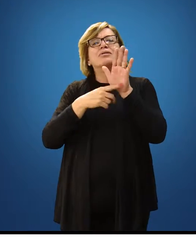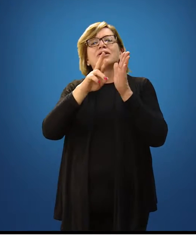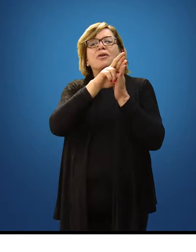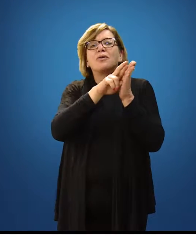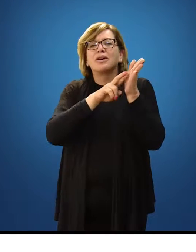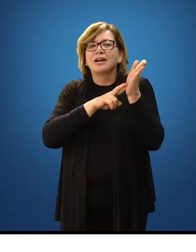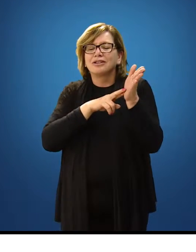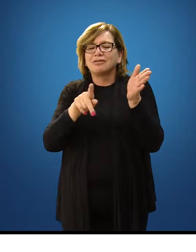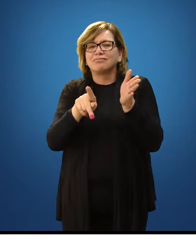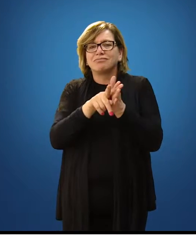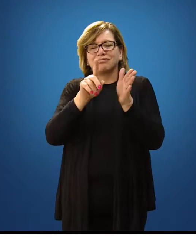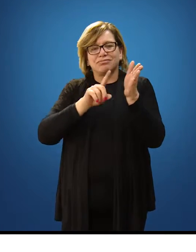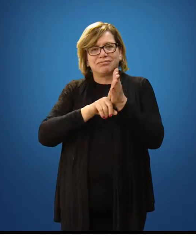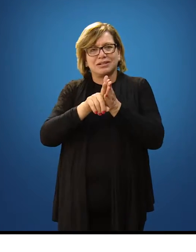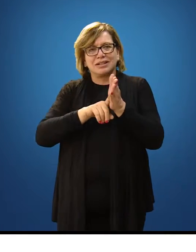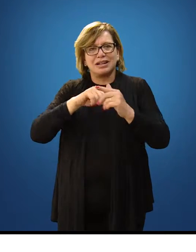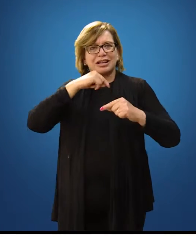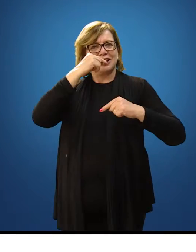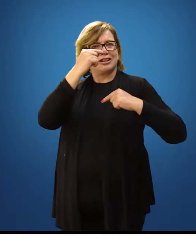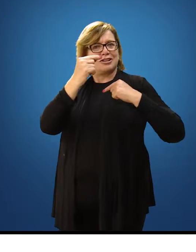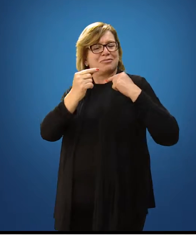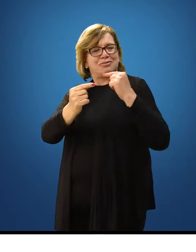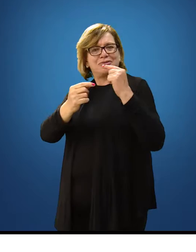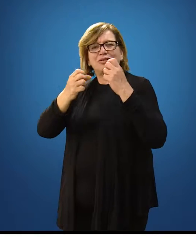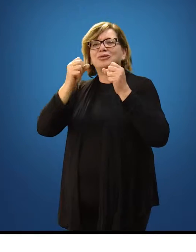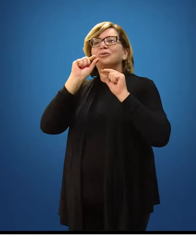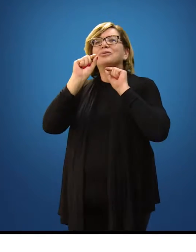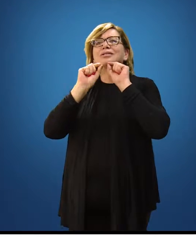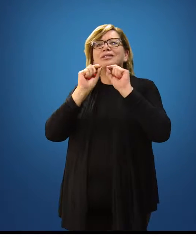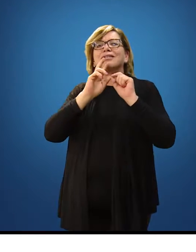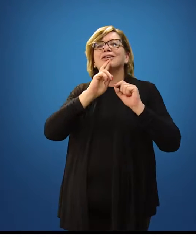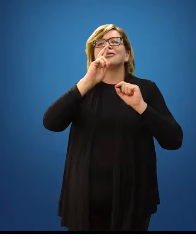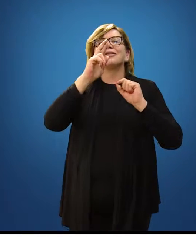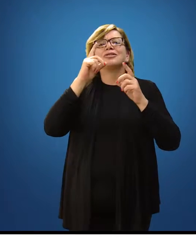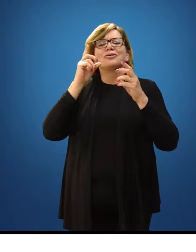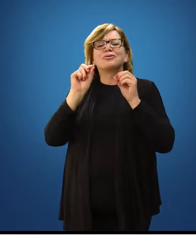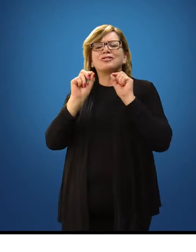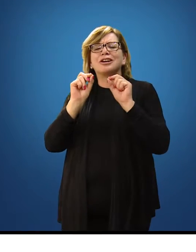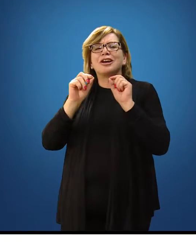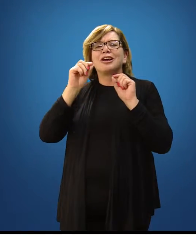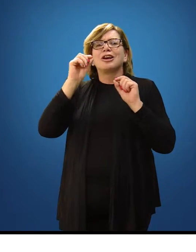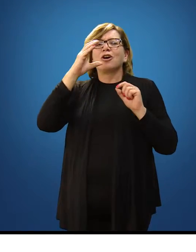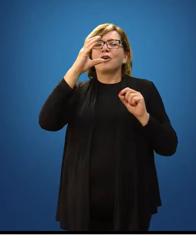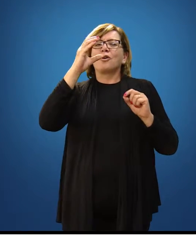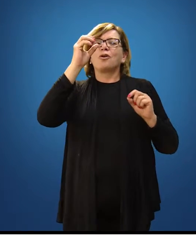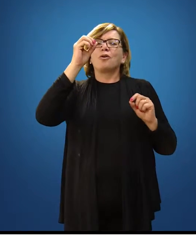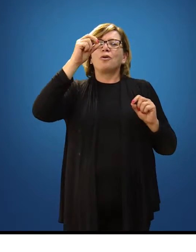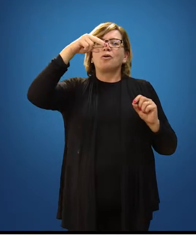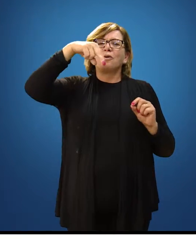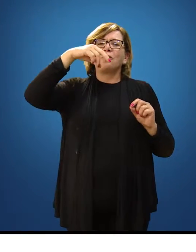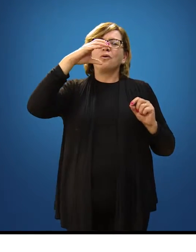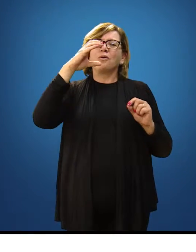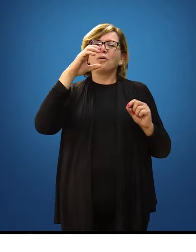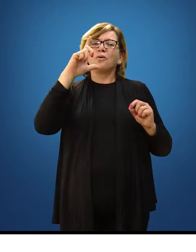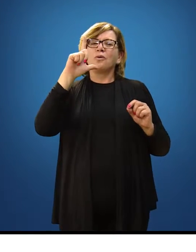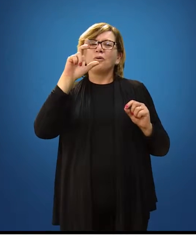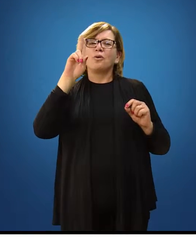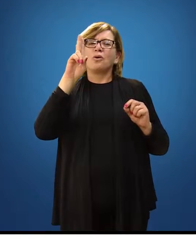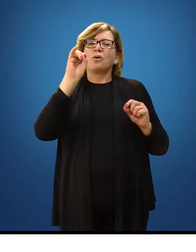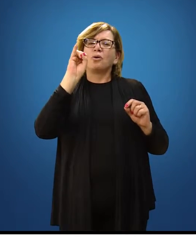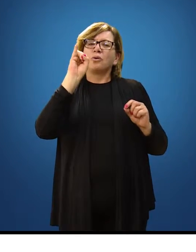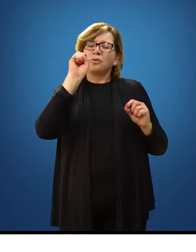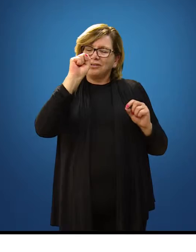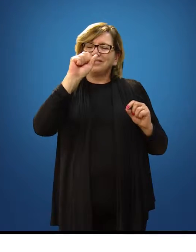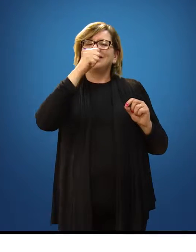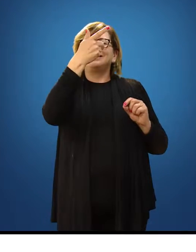sua pesquisa. E depois as considerações finais. O que você conclui diante disso tudo? Não é? Quais foram